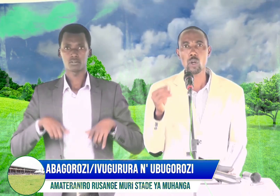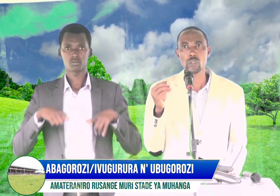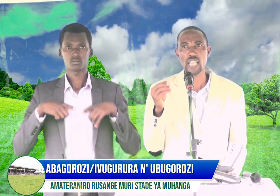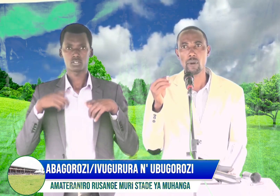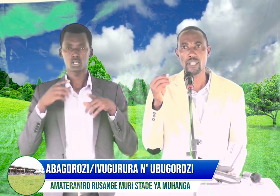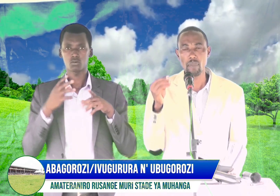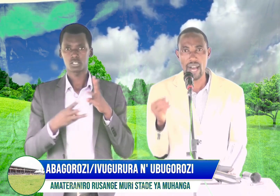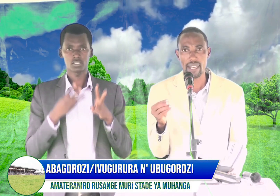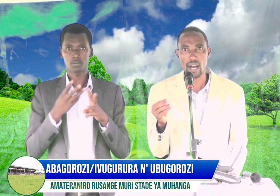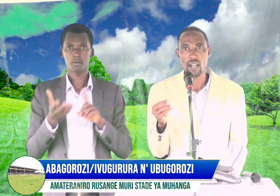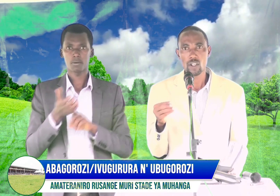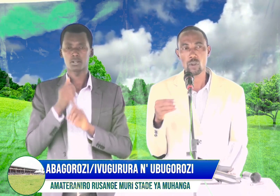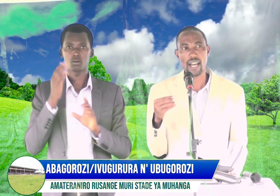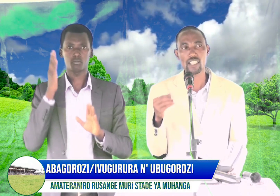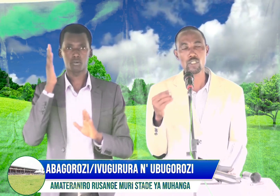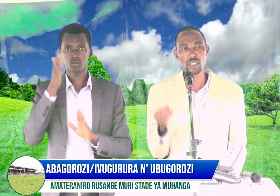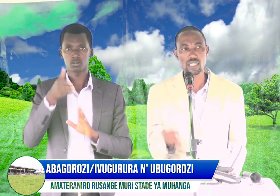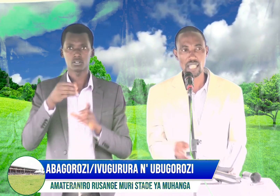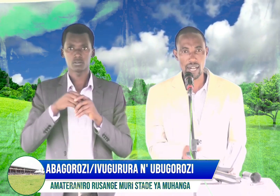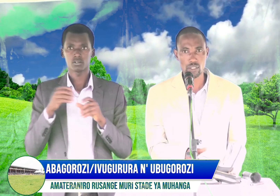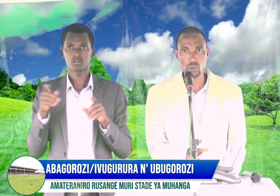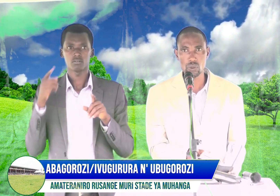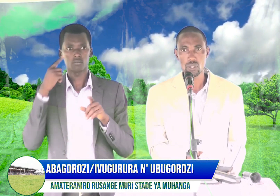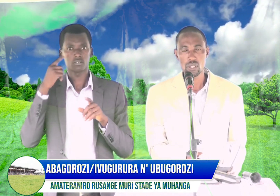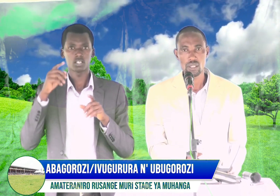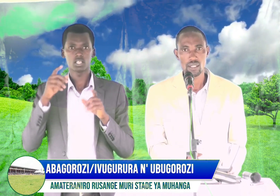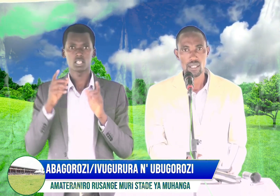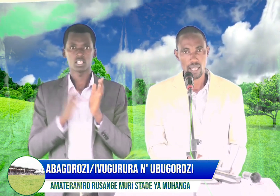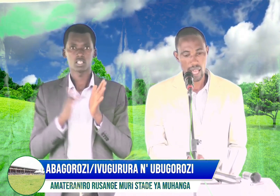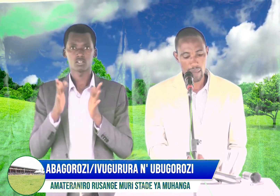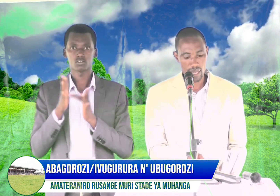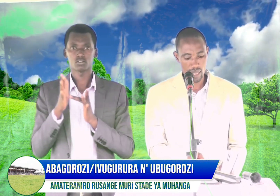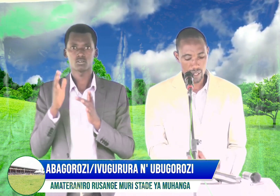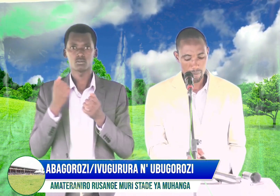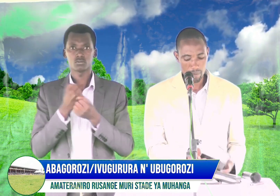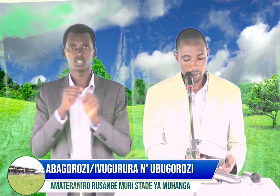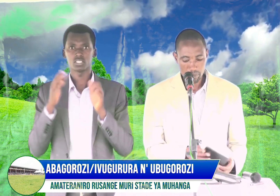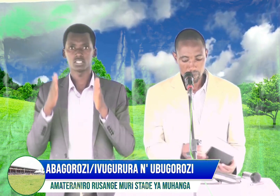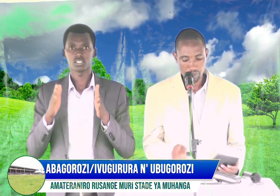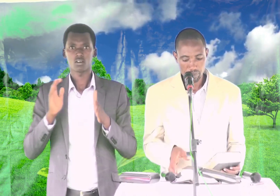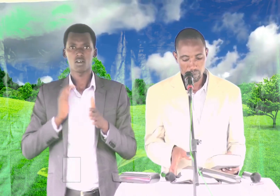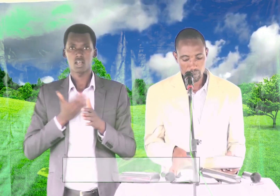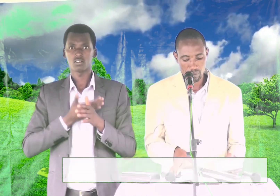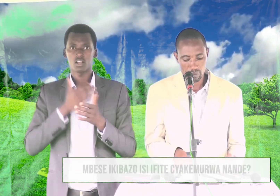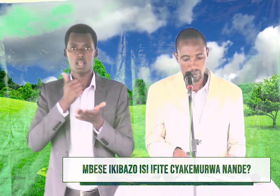bagira umurongo wo kuzabona Imana ku bwa Yesu umukiza wacu amen.